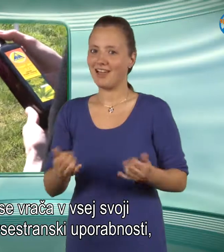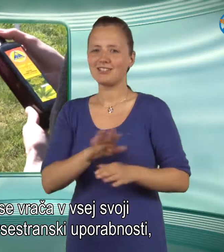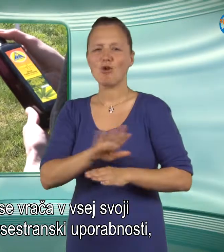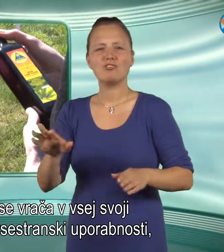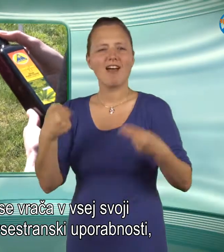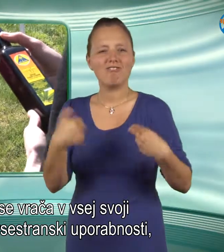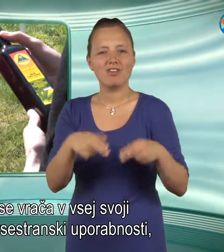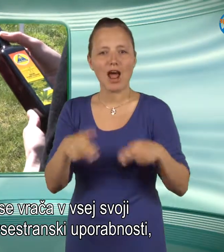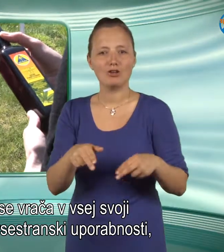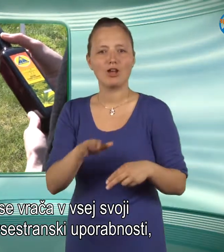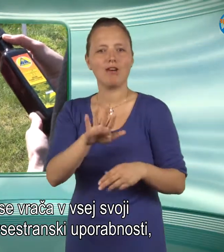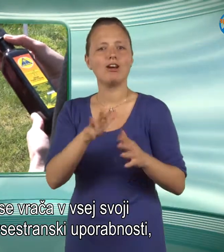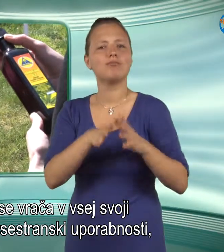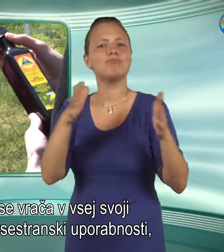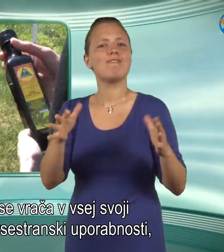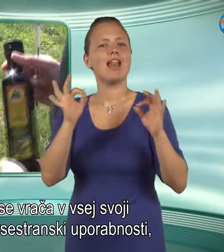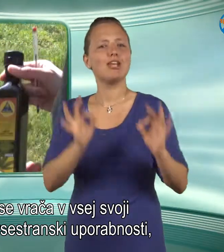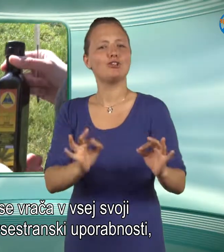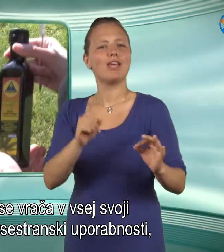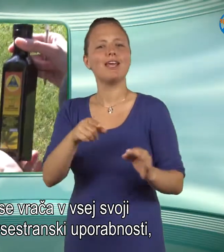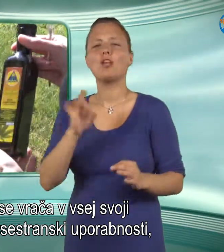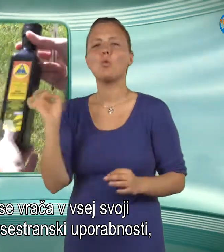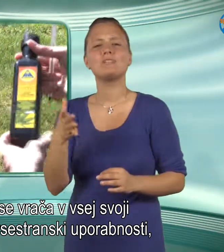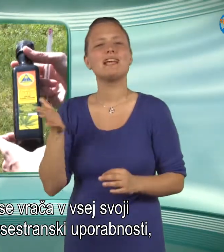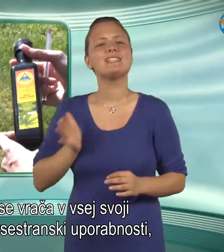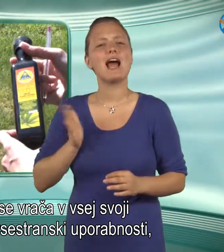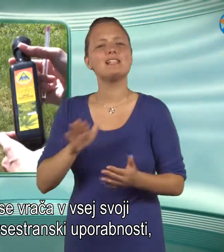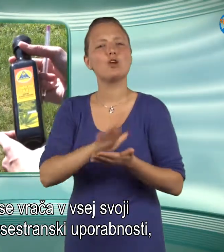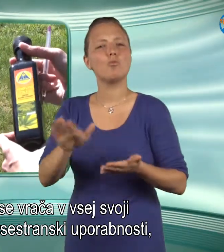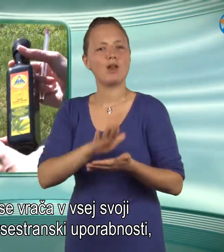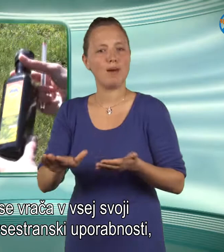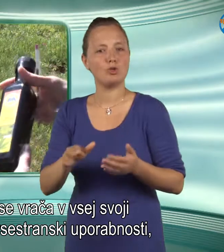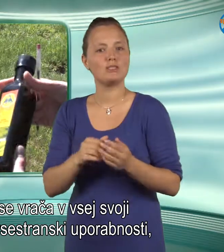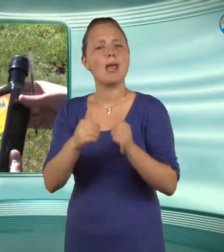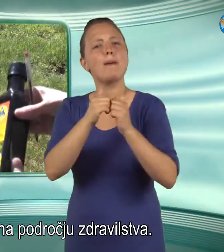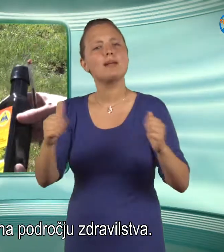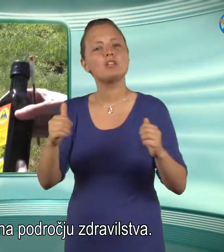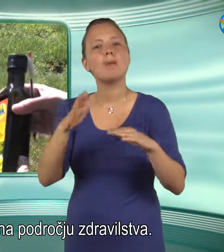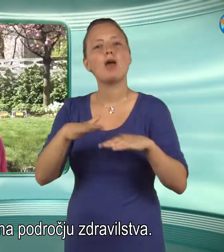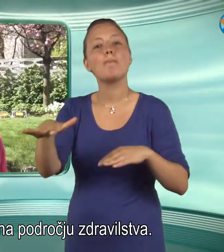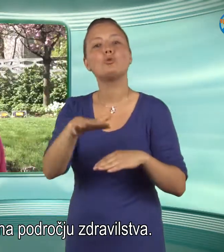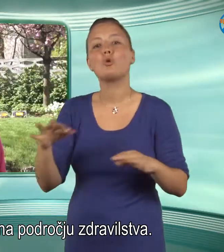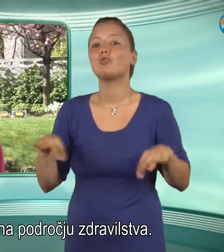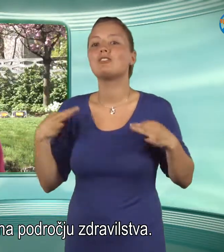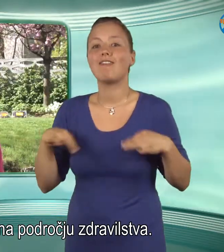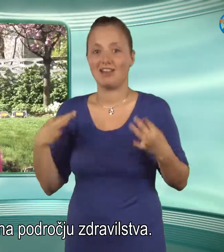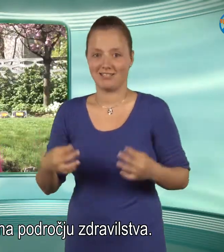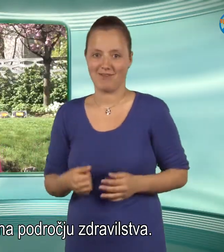Danes se vrača v vsej svoji veličini in vsestranski uporabnosti, predvsem na področju zdravilstva.